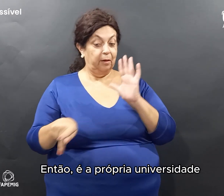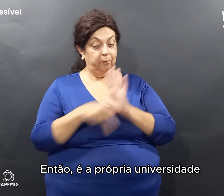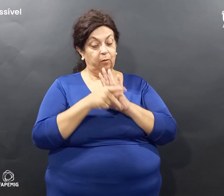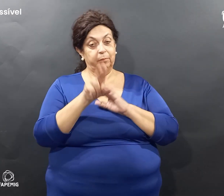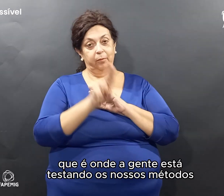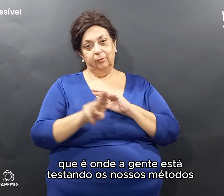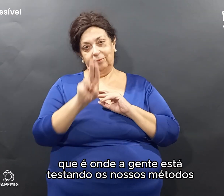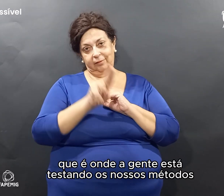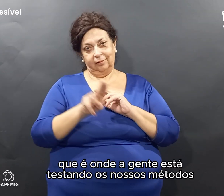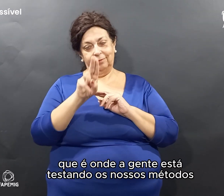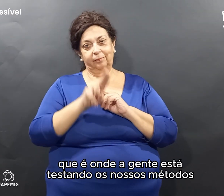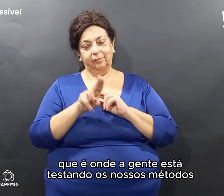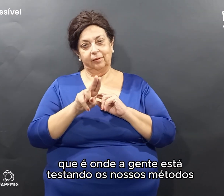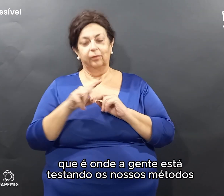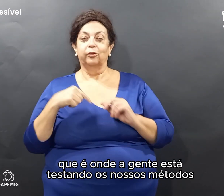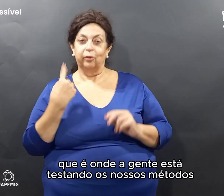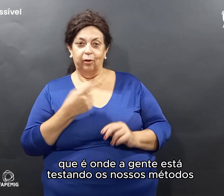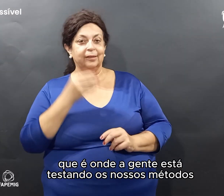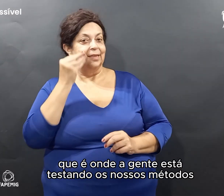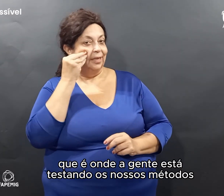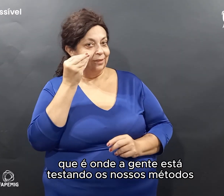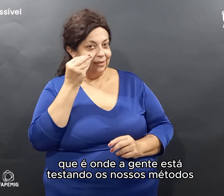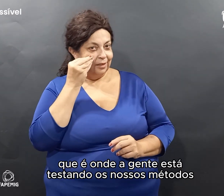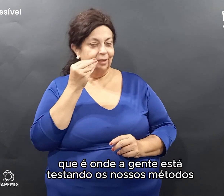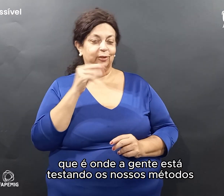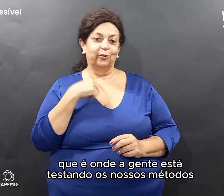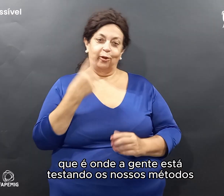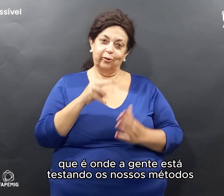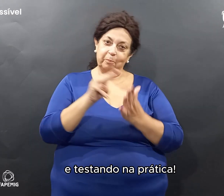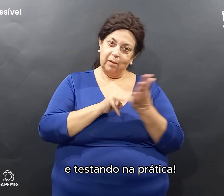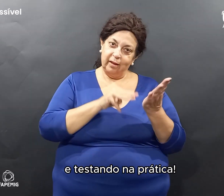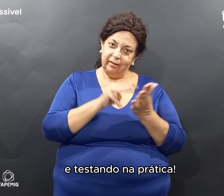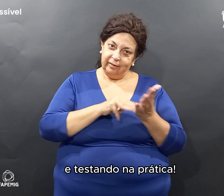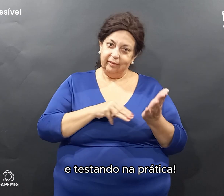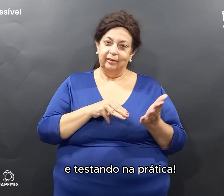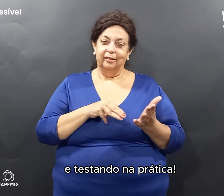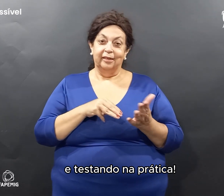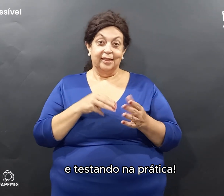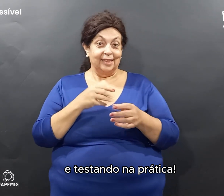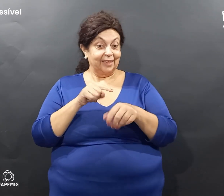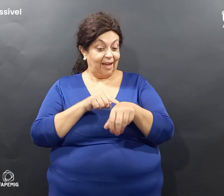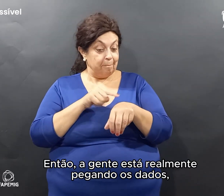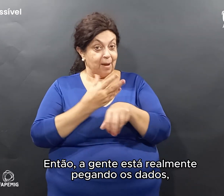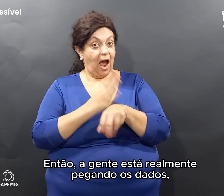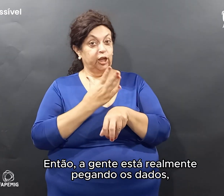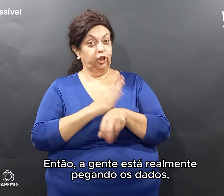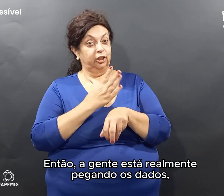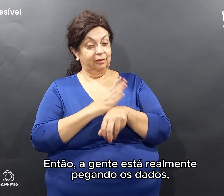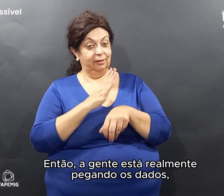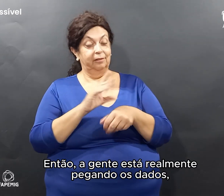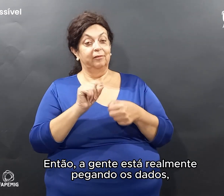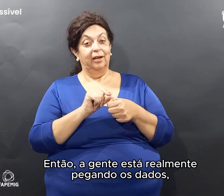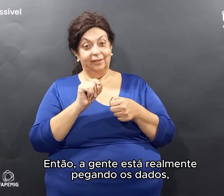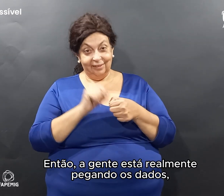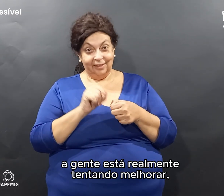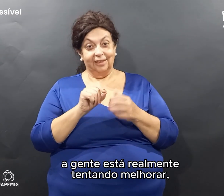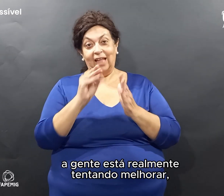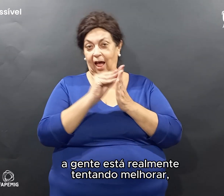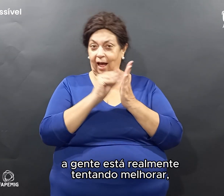universidade que é onde a gente está testando os nossos métodos e testando na prática. Então, a gente está realmente pegando os dados, a gente está